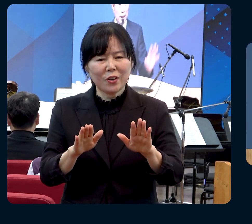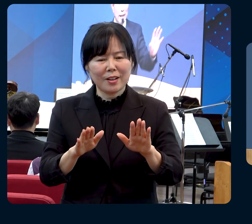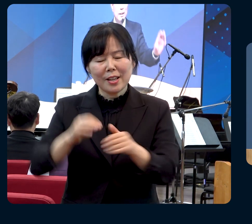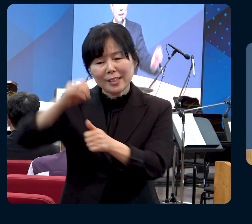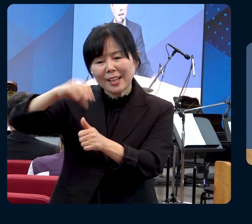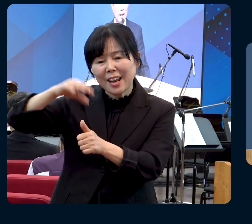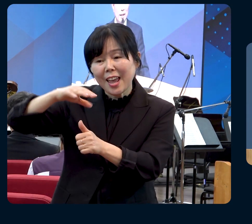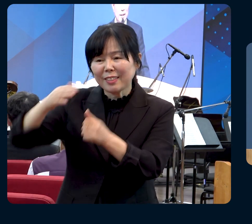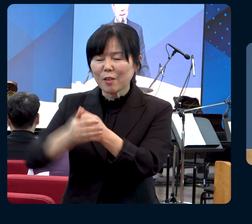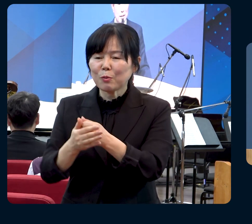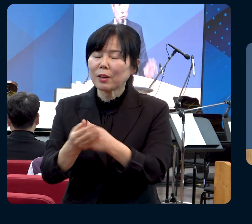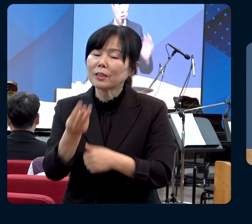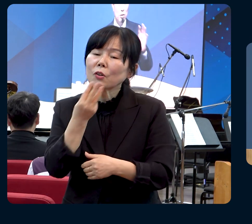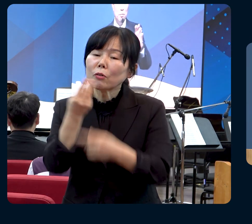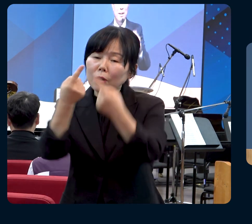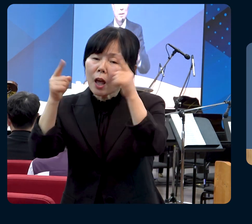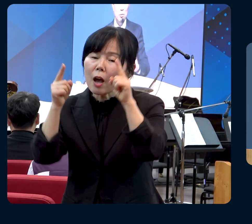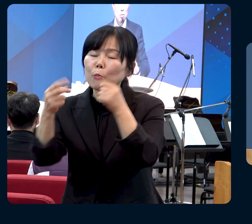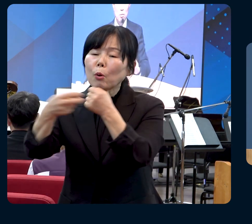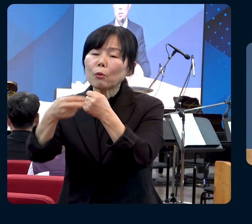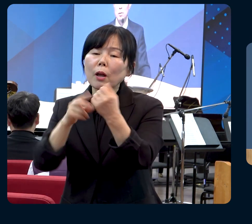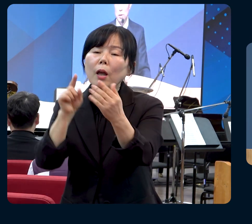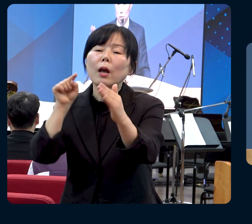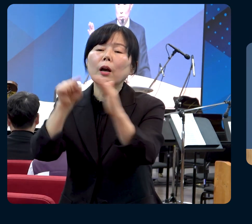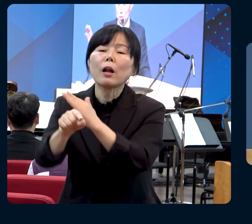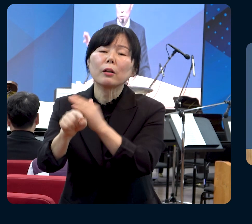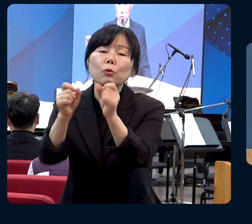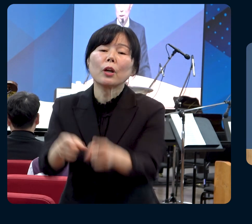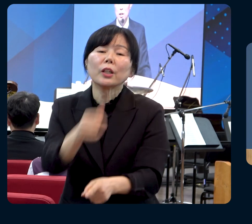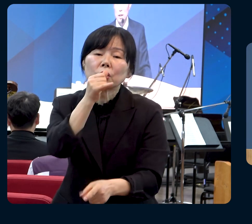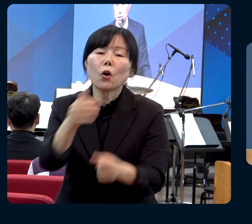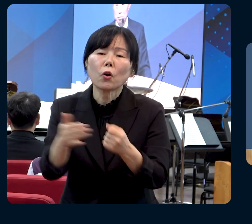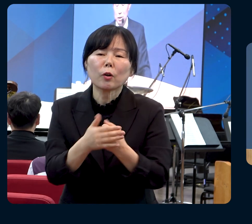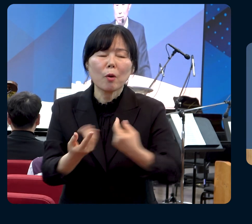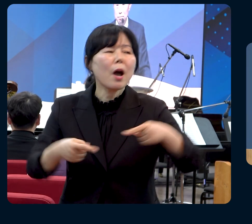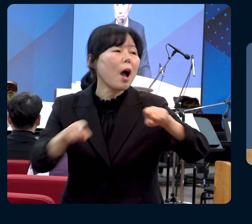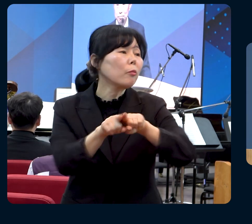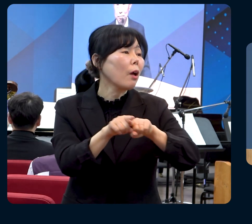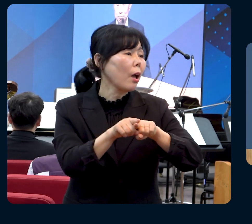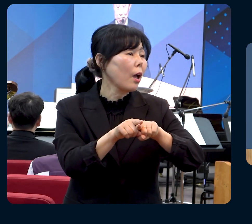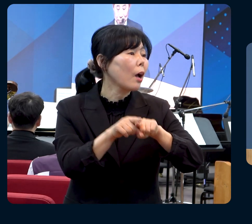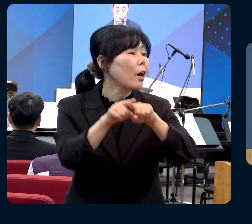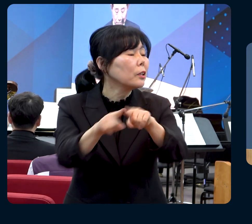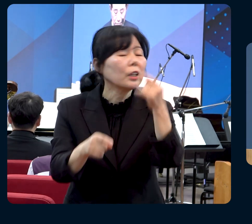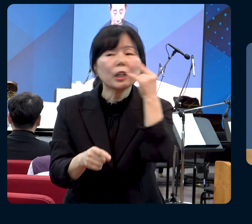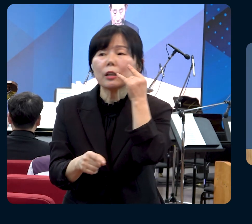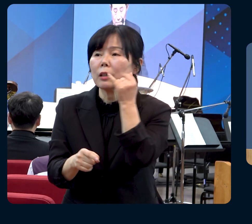세례 때문에 가니까 가서 그 청년 만나고 그리고 이모부께 들리겠습니다.